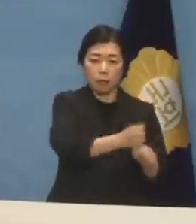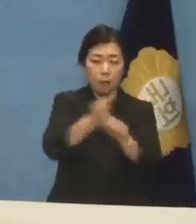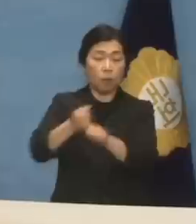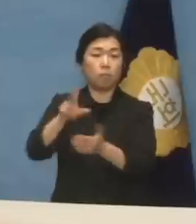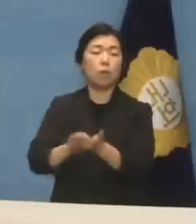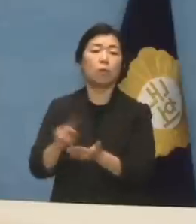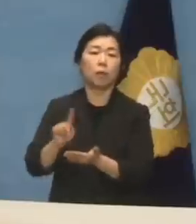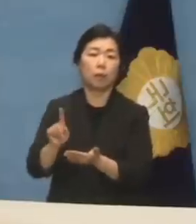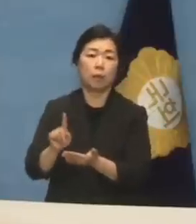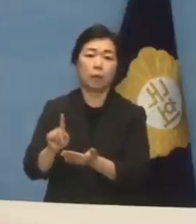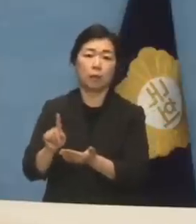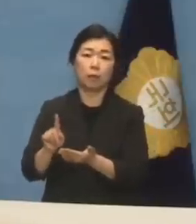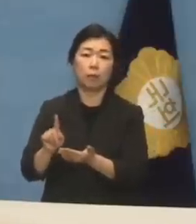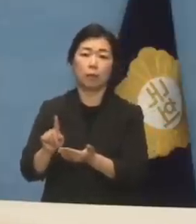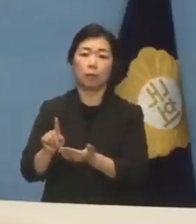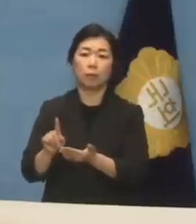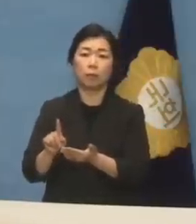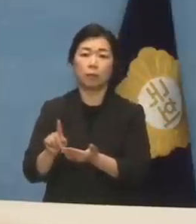이거 어떻게 할 겁니까?